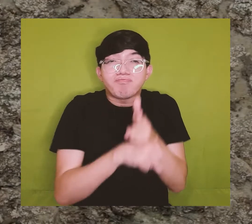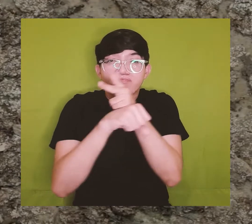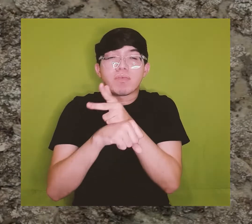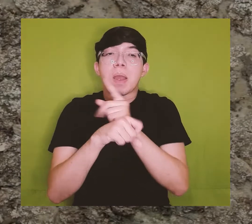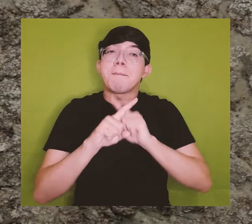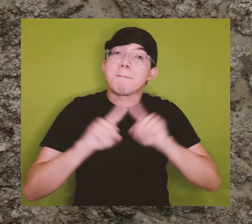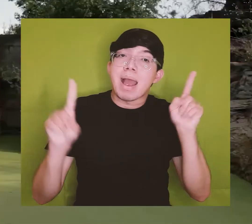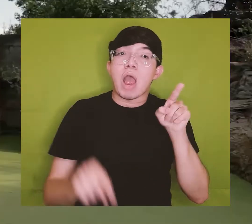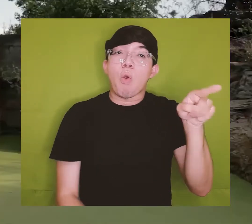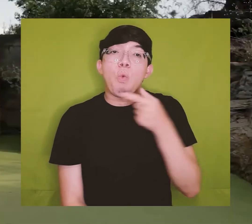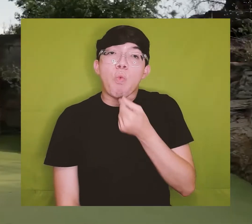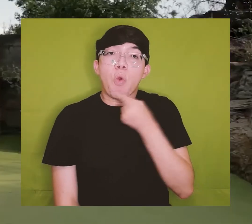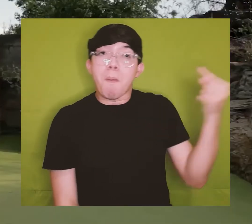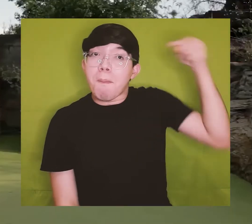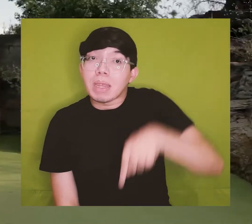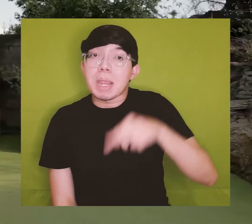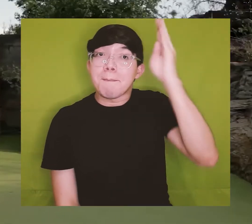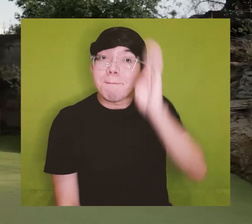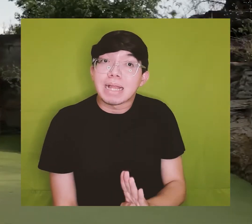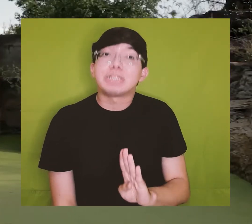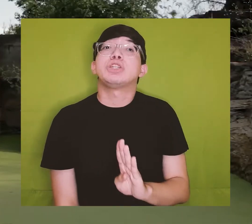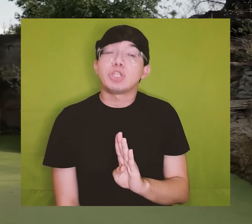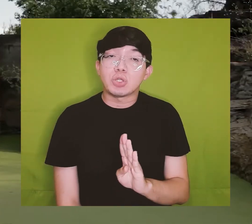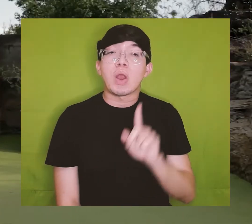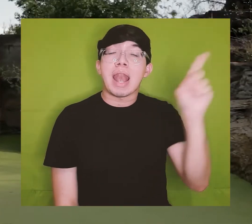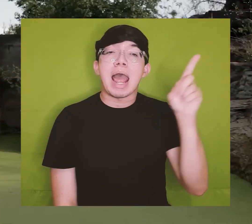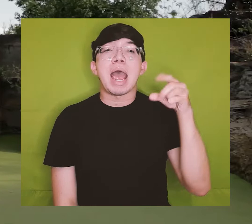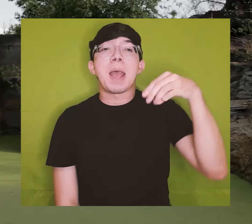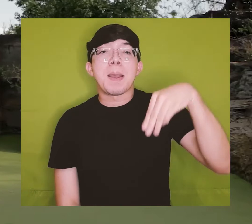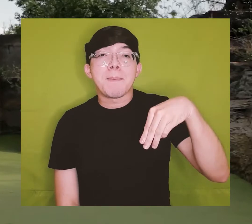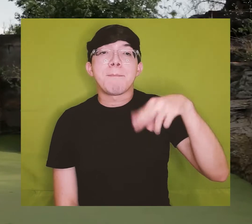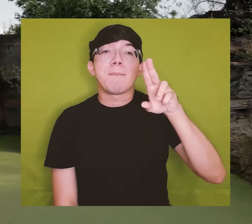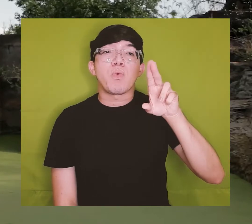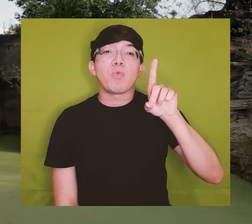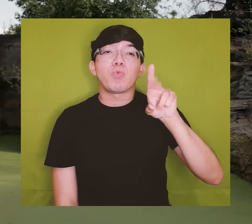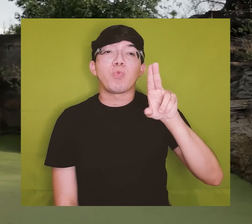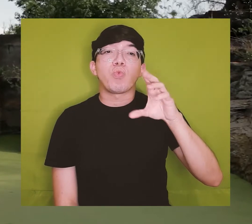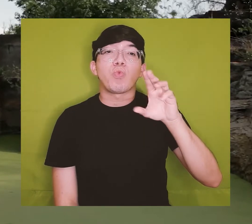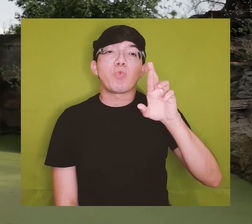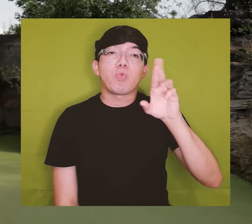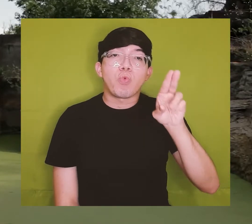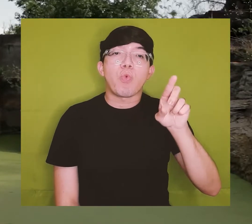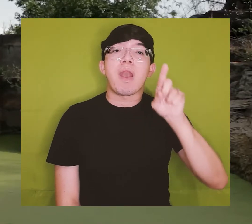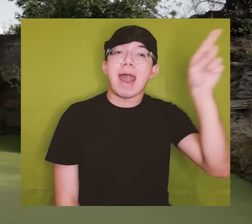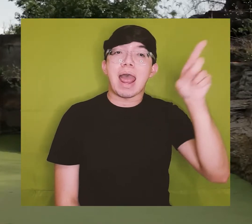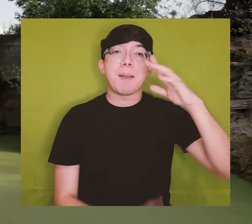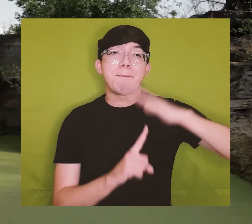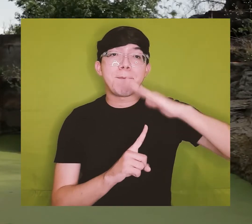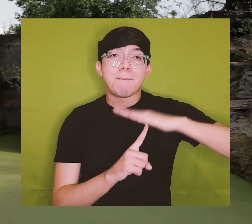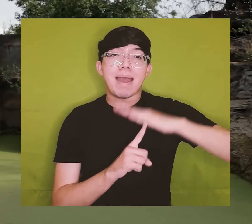Pará. Então ele inventou todo um aparato científico para fazer uma foto que precisava mostrar os munduruku para